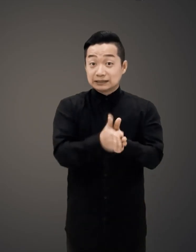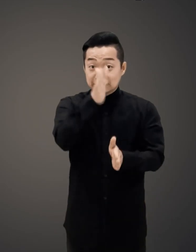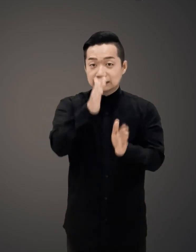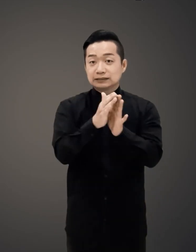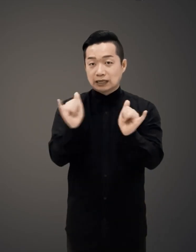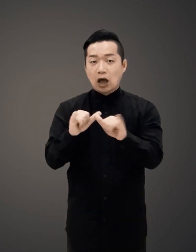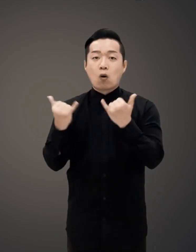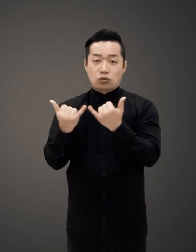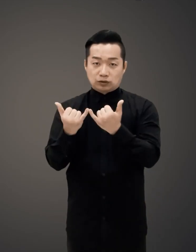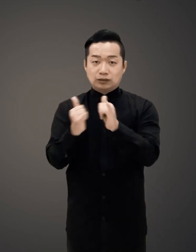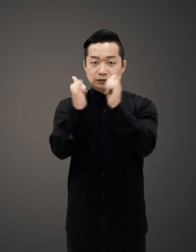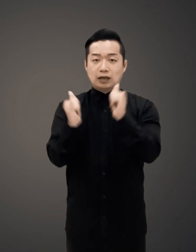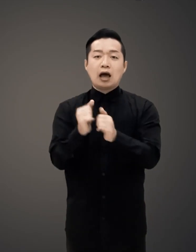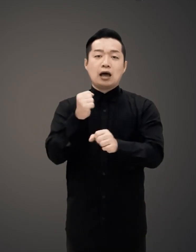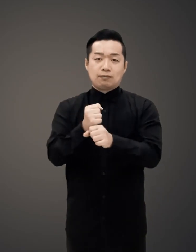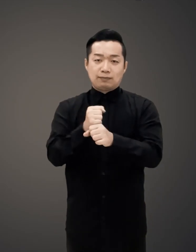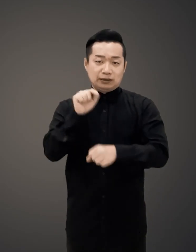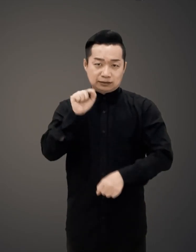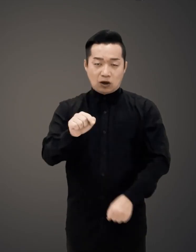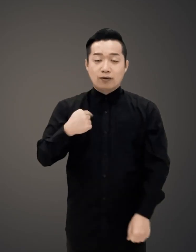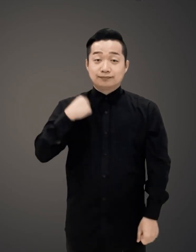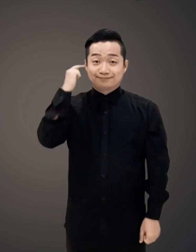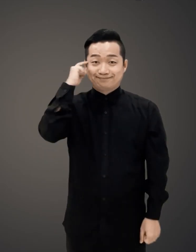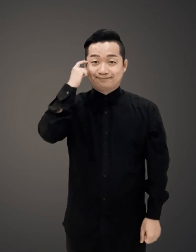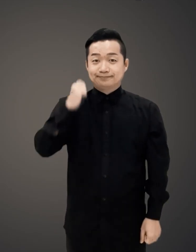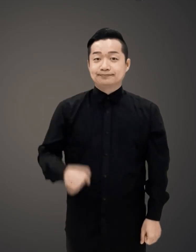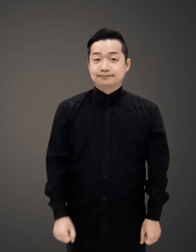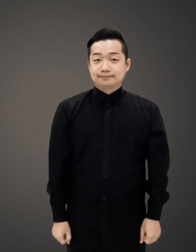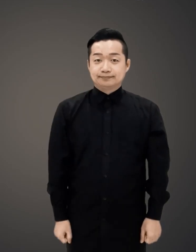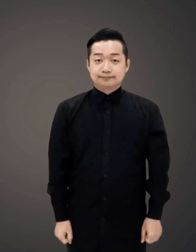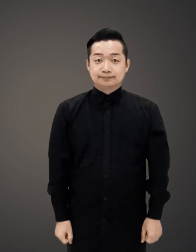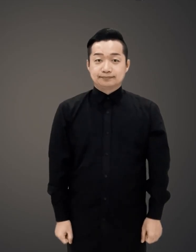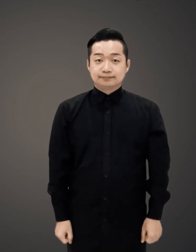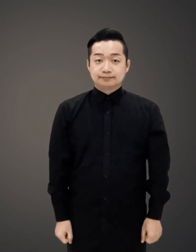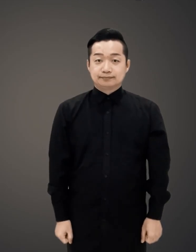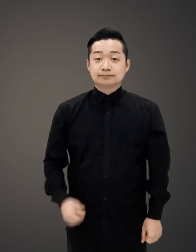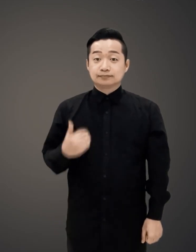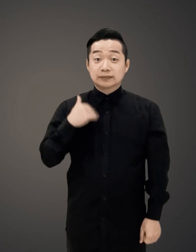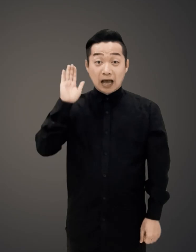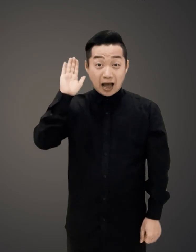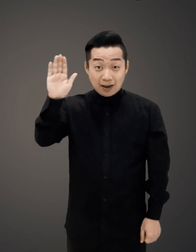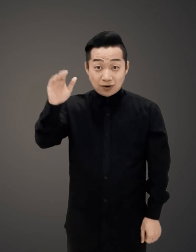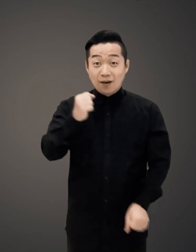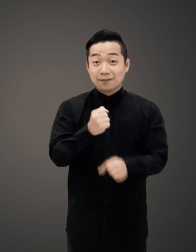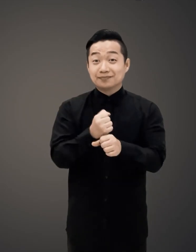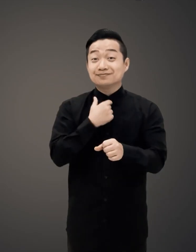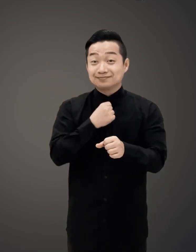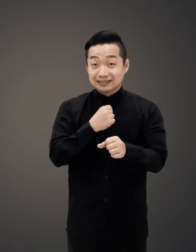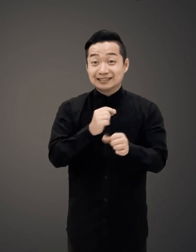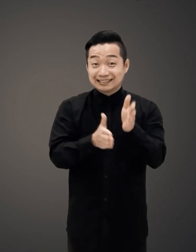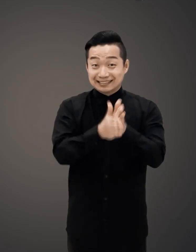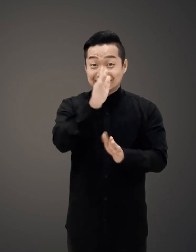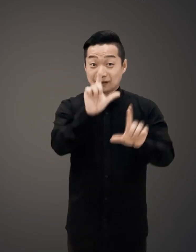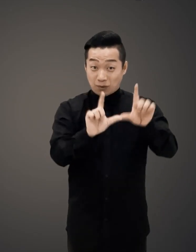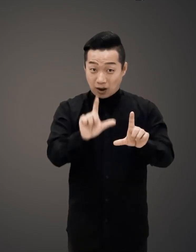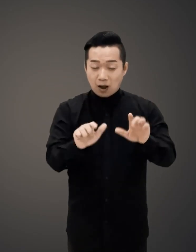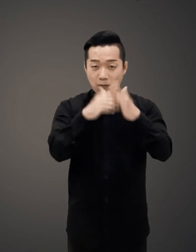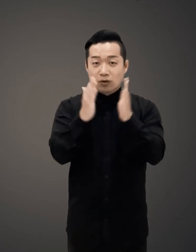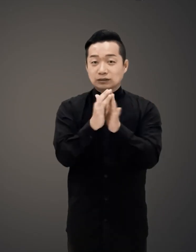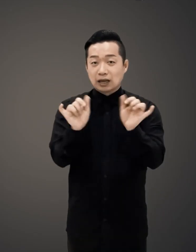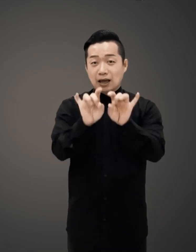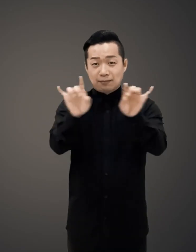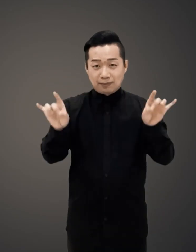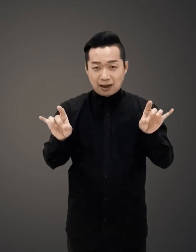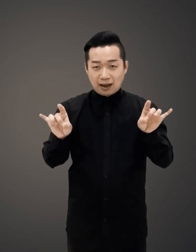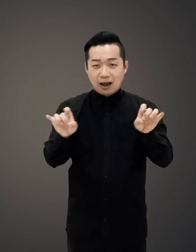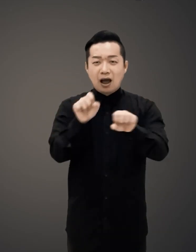도시는 사람과 공동체, 사회를 만드는 것이라고 생각을 합니다. 그리고 이제 제가 앞으로 만들고 싶은 도시는 모든